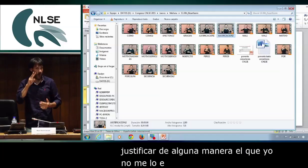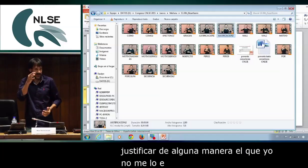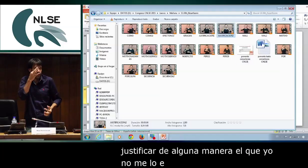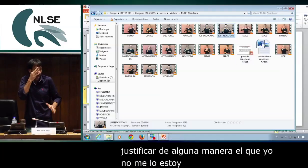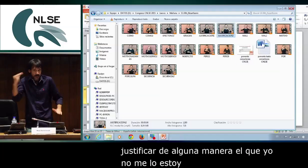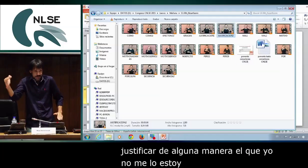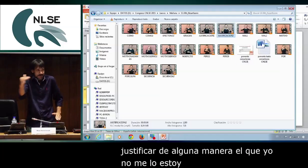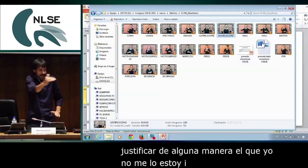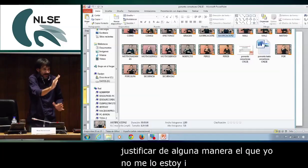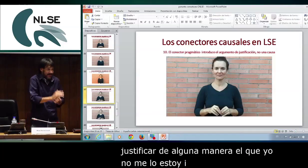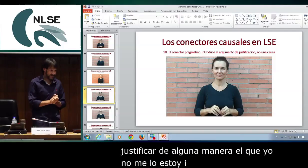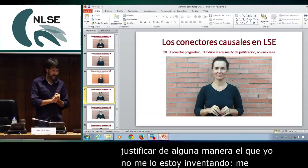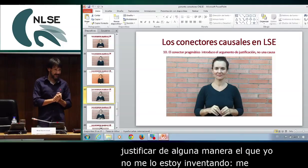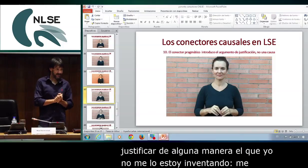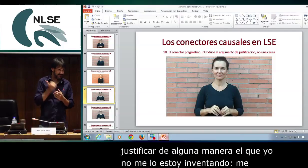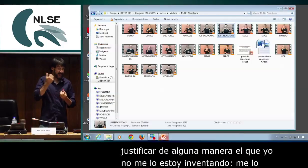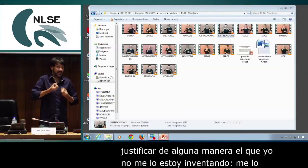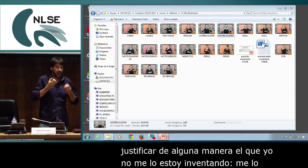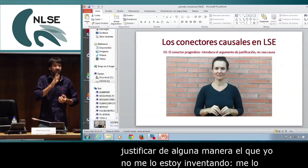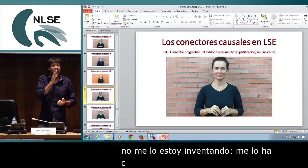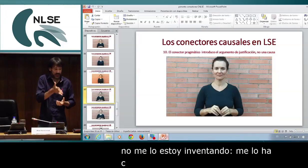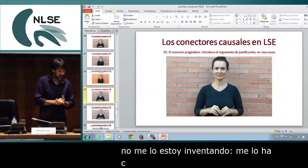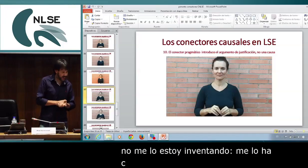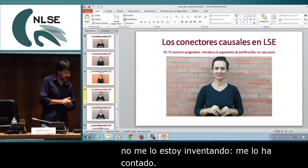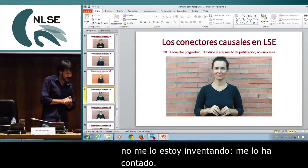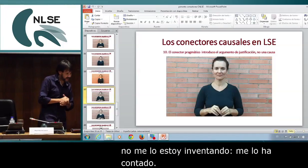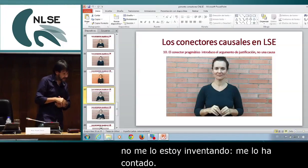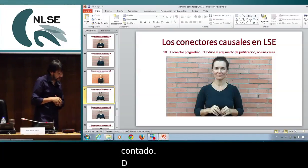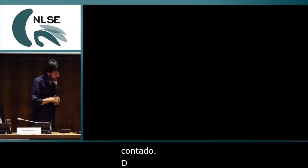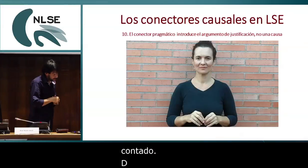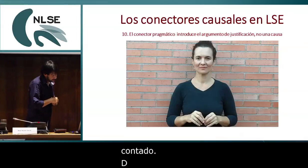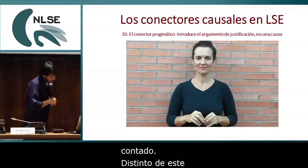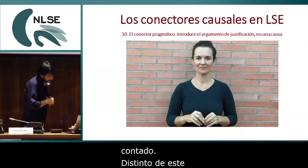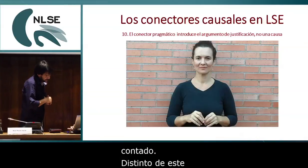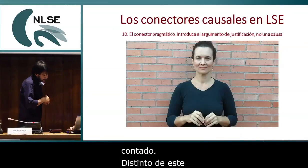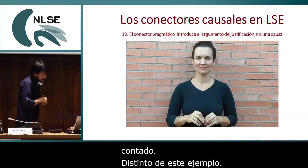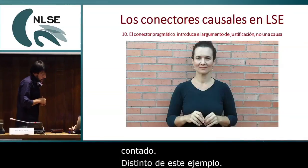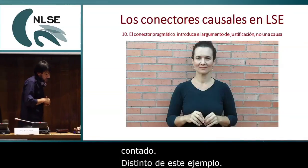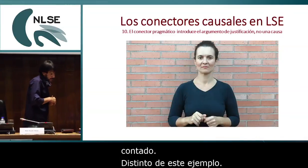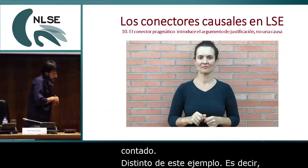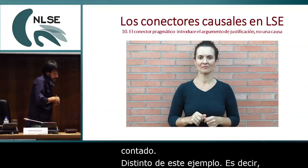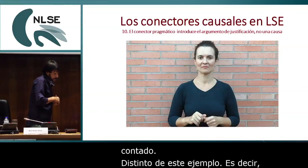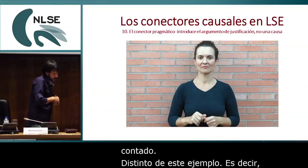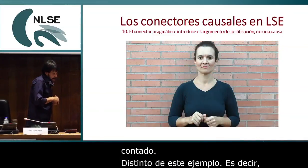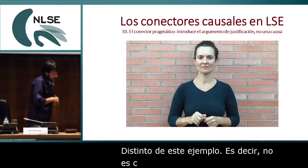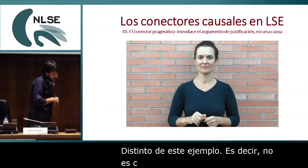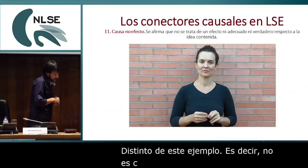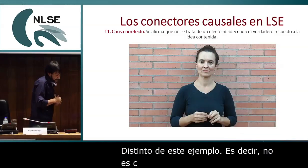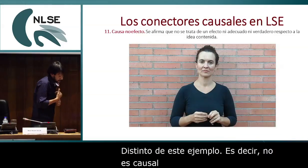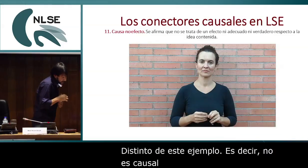Distinto de este ejemplo, es decir, no es causal, sino yo lo he visto con mis propios ojos.